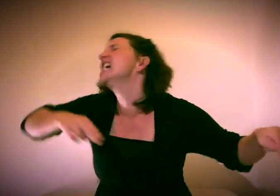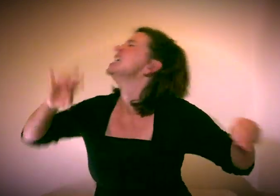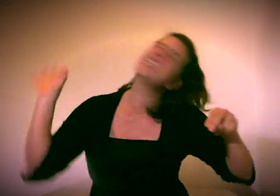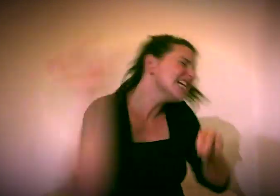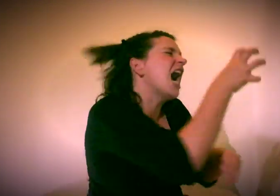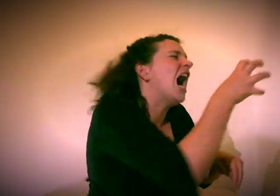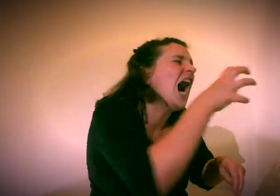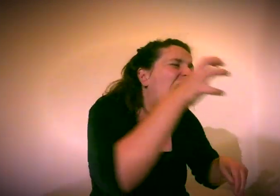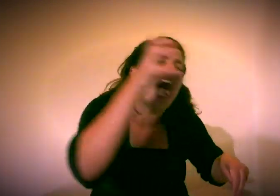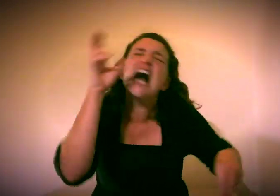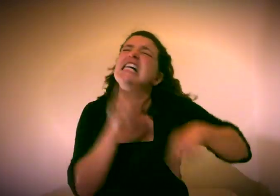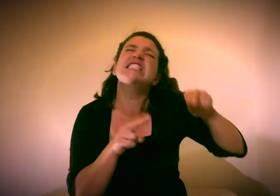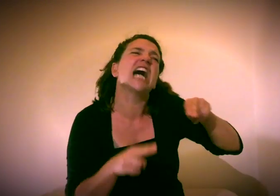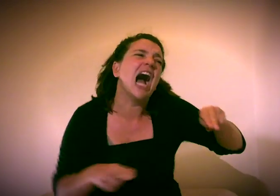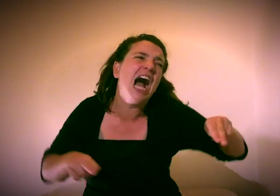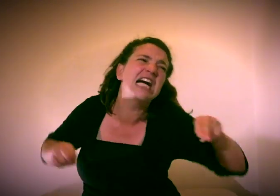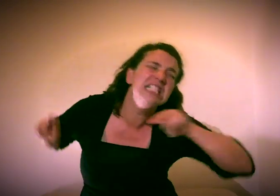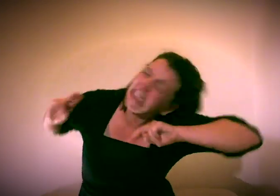forces faiblissaient.